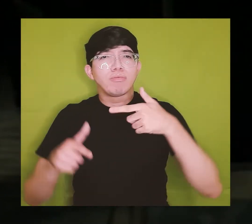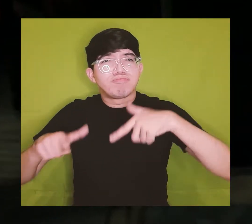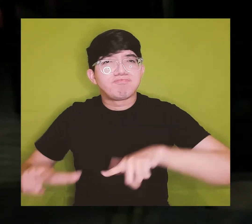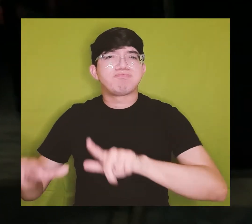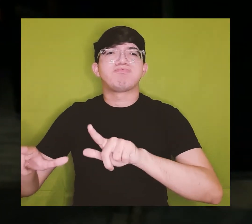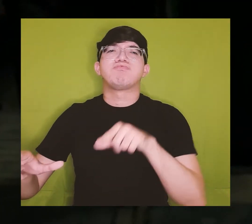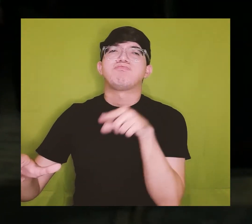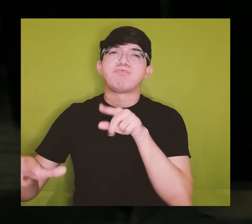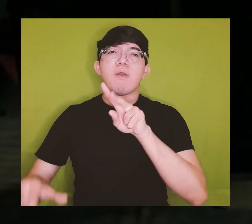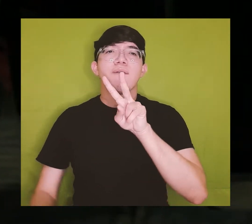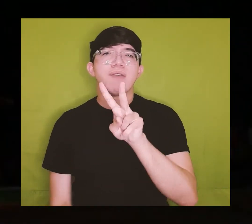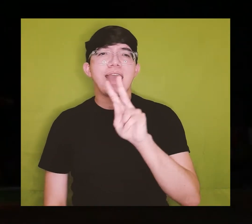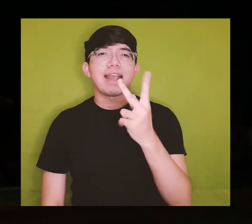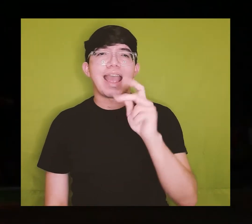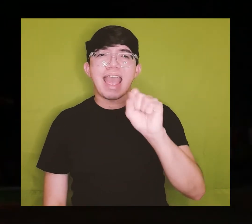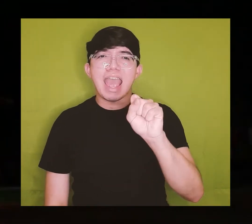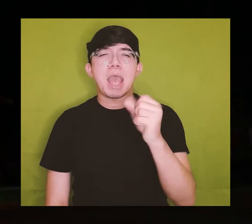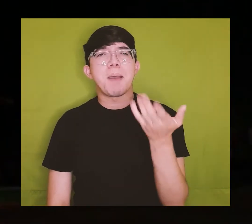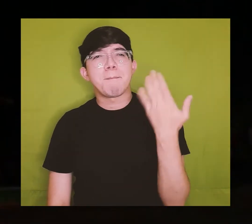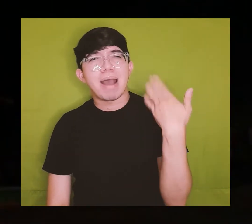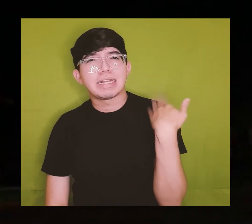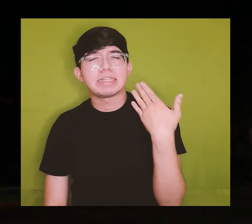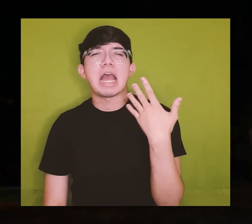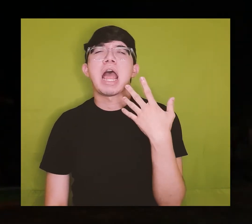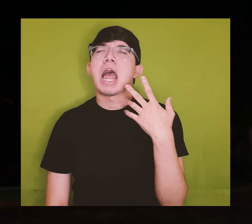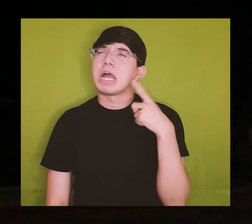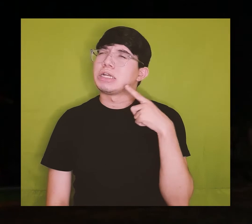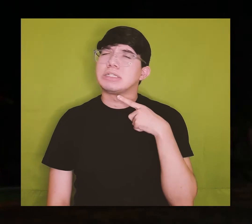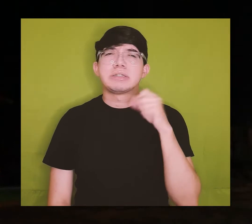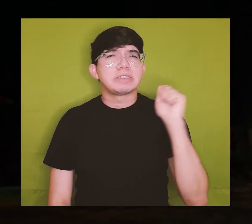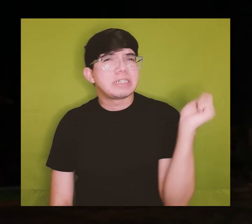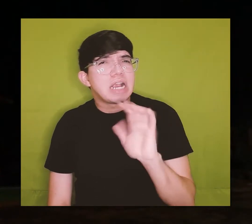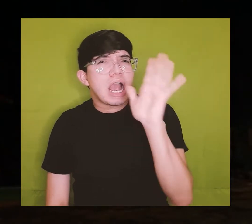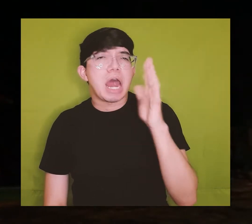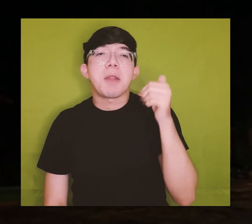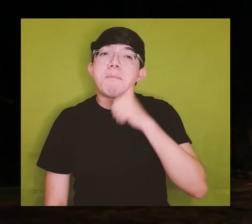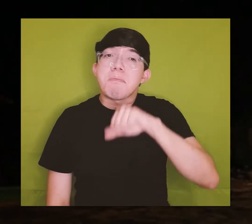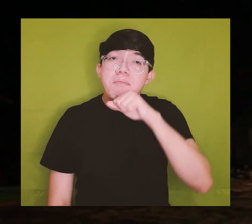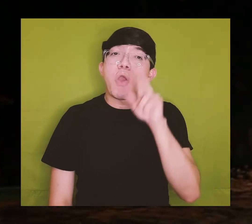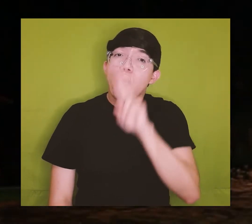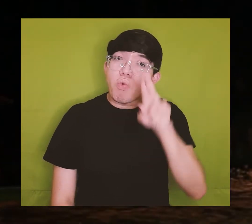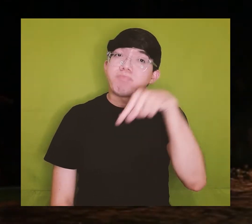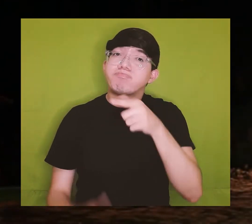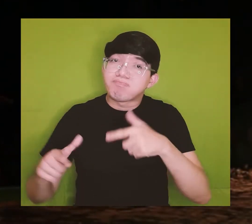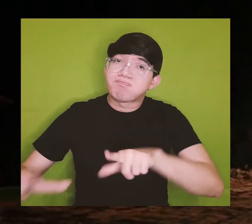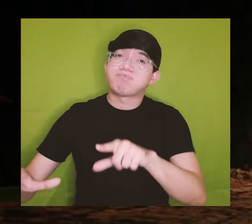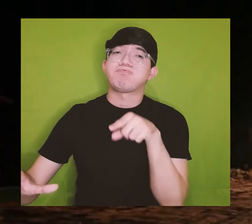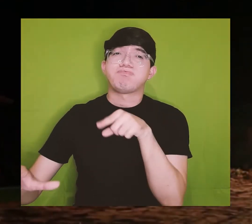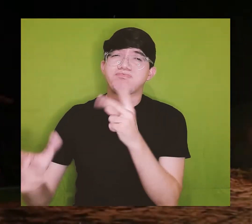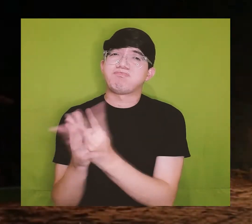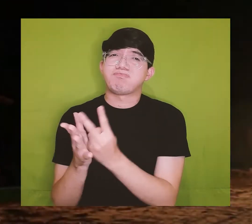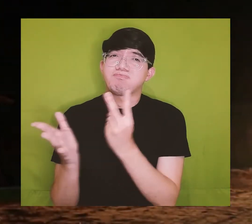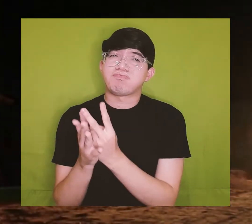porque era caro também e tudo, mas minha mãe adorava VHS, sabe, eu lembro de muita coisa gravada, assim, da minha irmã gravada, sabe? Umas coisas assim,